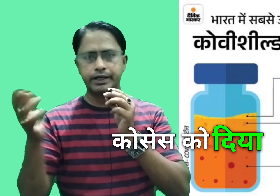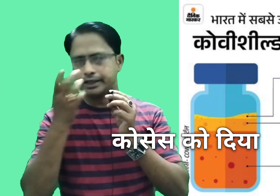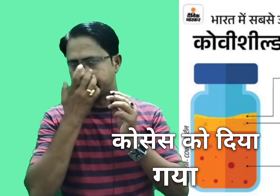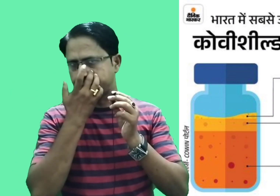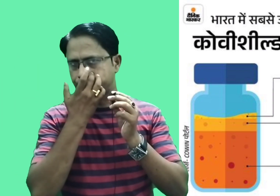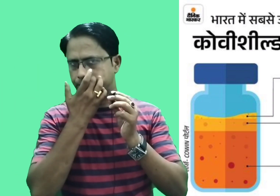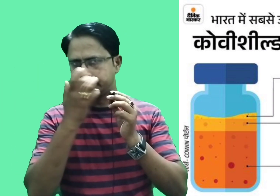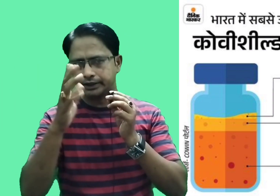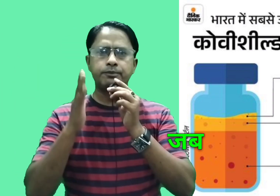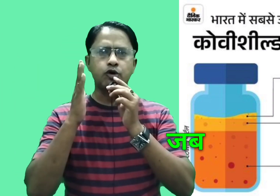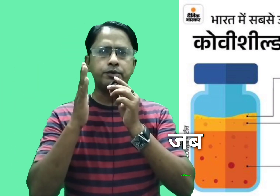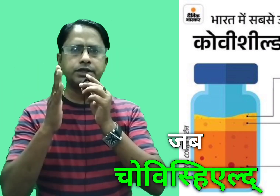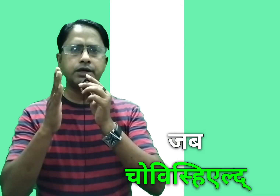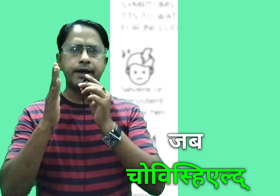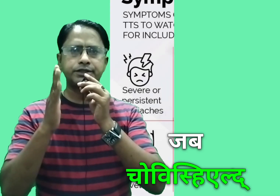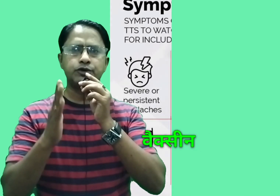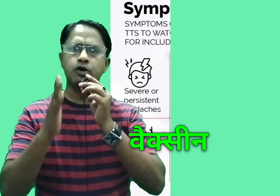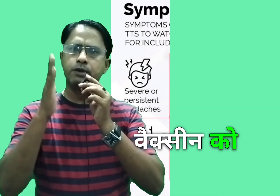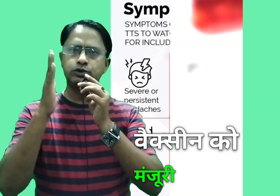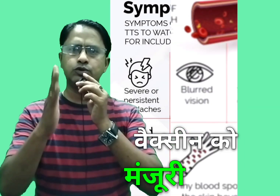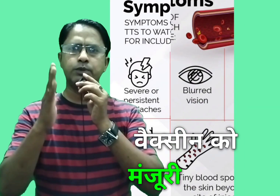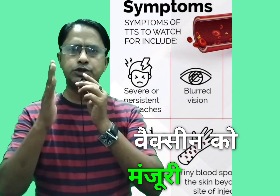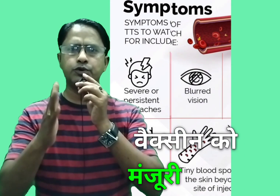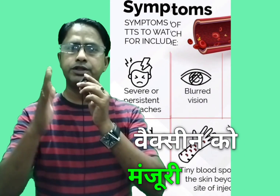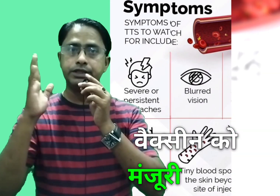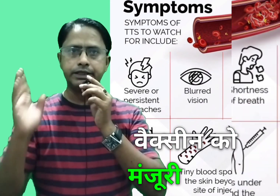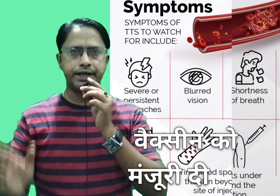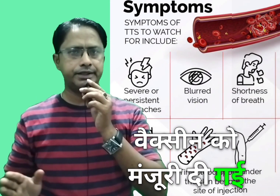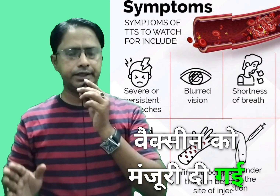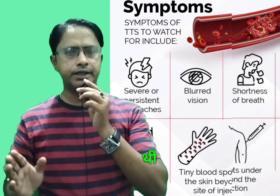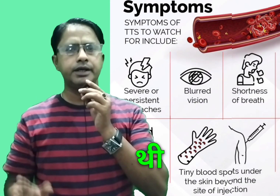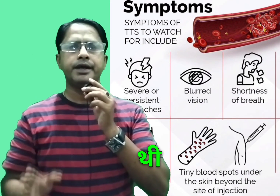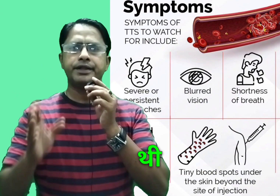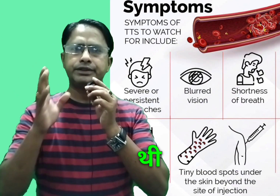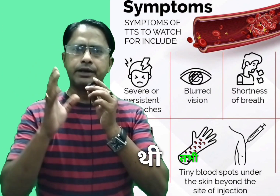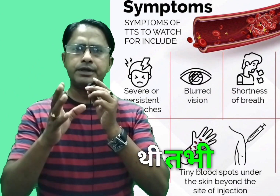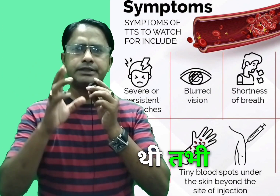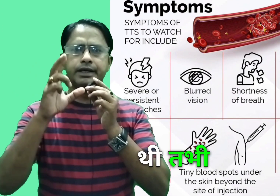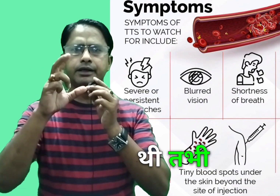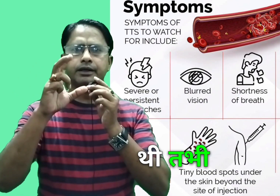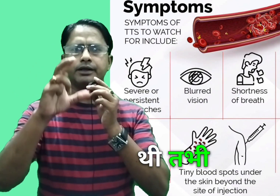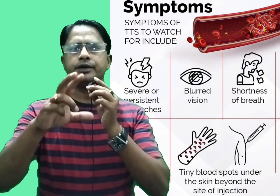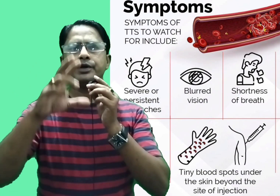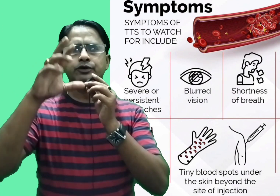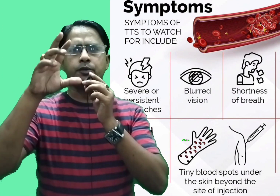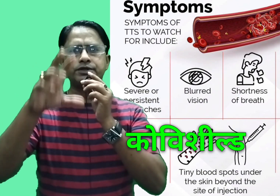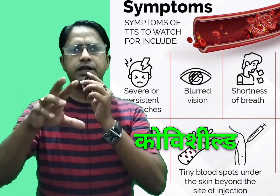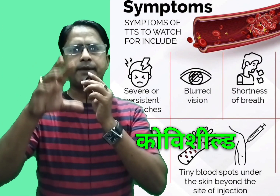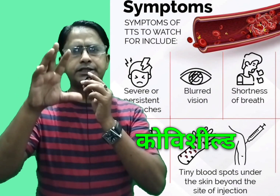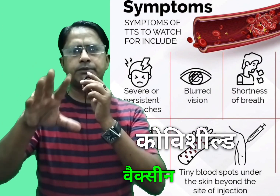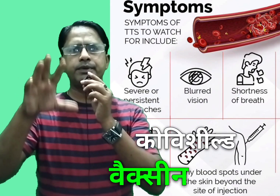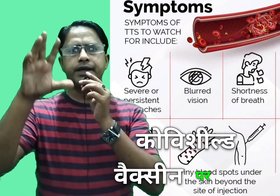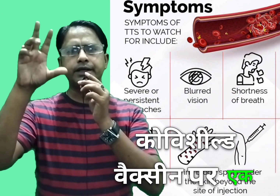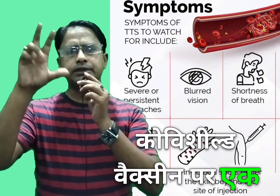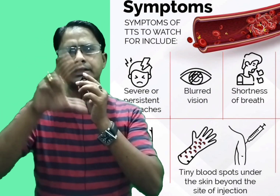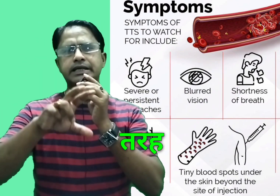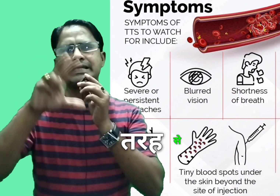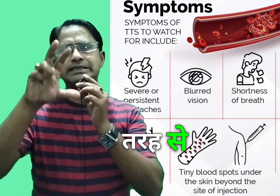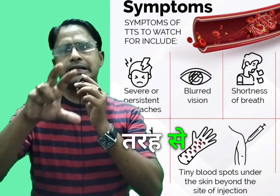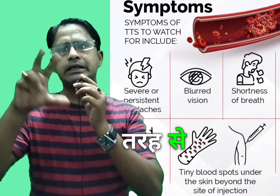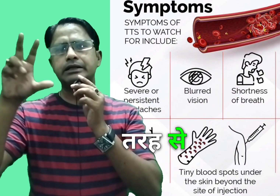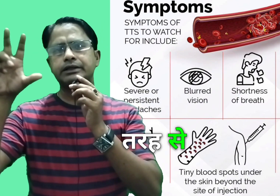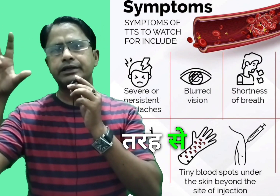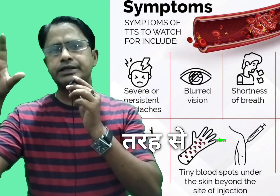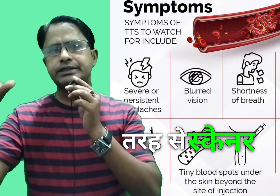को दिया गया है। तो जब कोविशील्ड वैक्सीन को मंजूरी दी गई थी तभी से कोविशील्ड वैक्सीन पे एक तरह